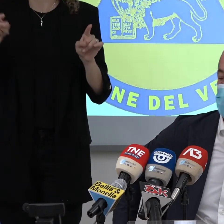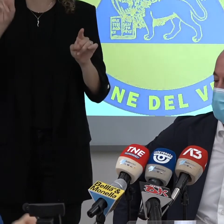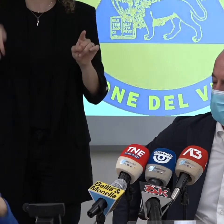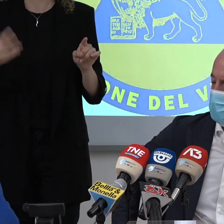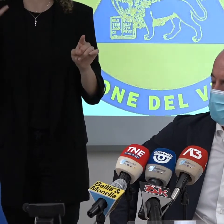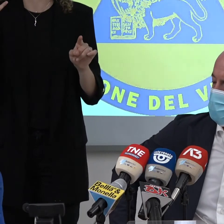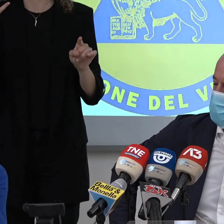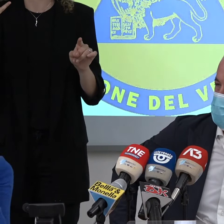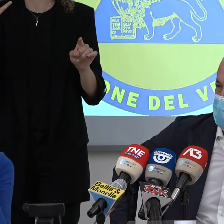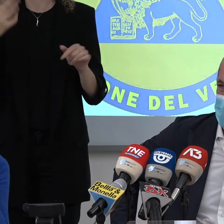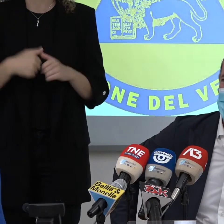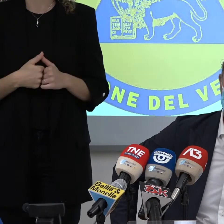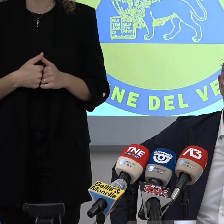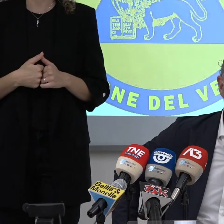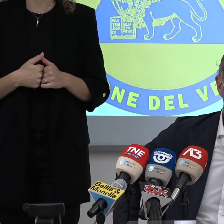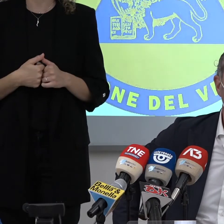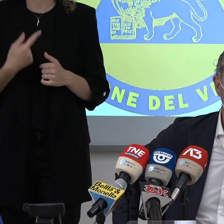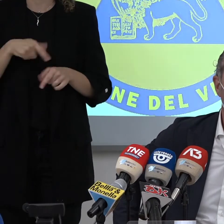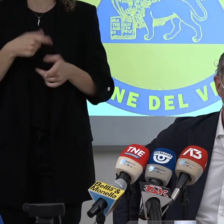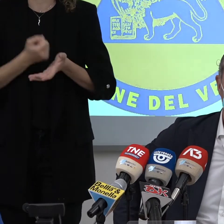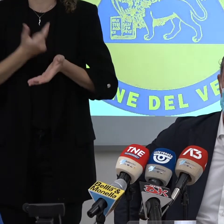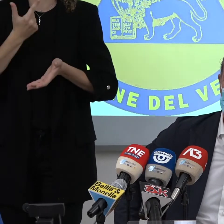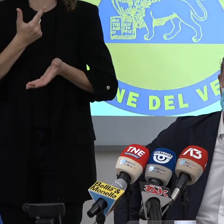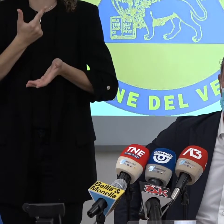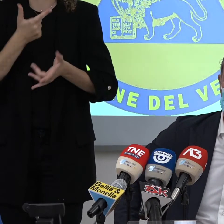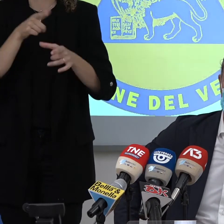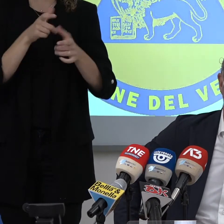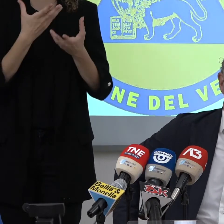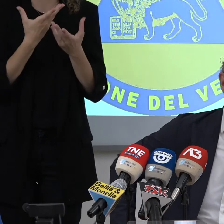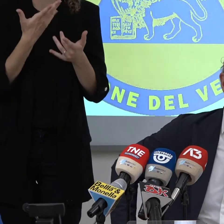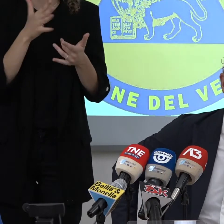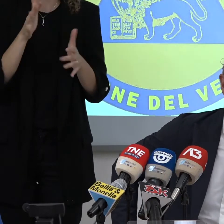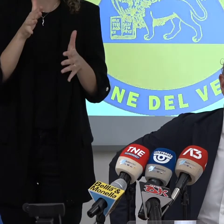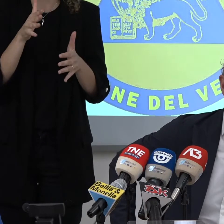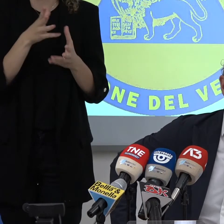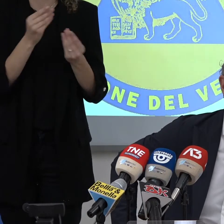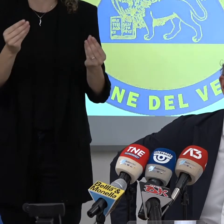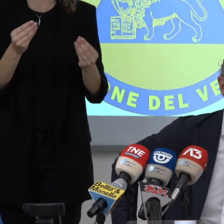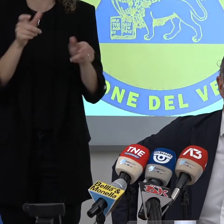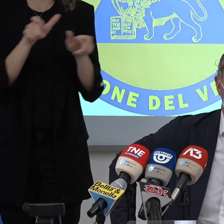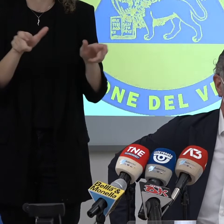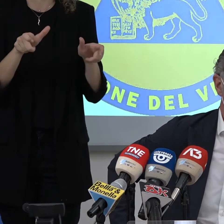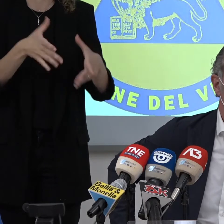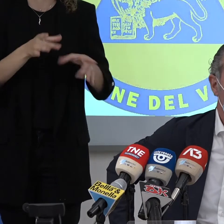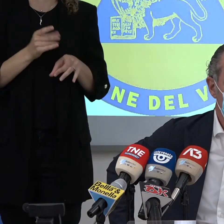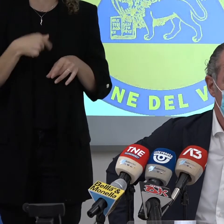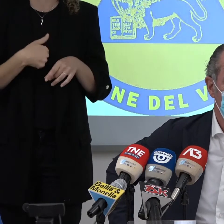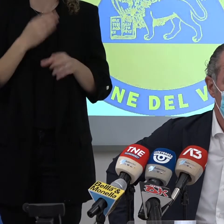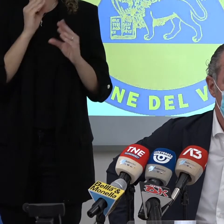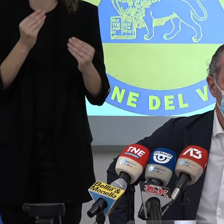2004. Questa è proprio una parte importante dei contagi. Sono ragazzi che nella quasi totalità